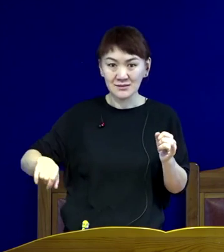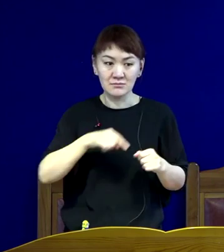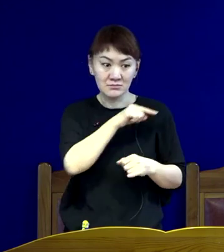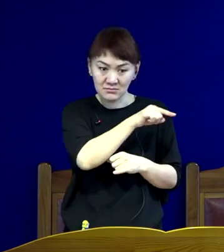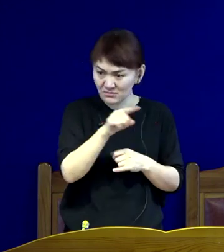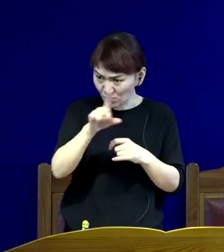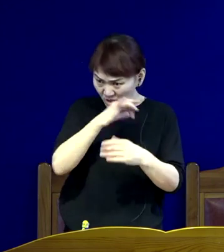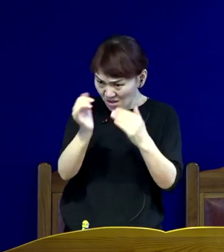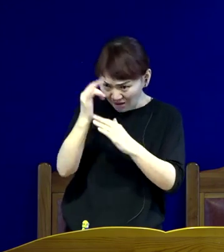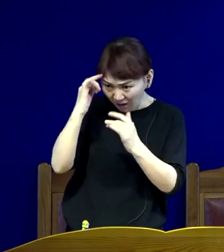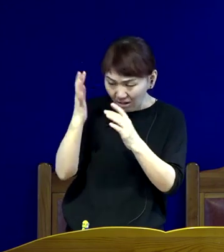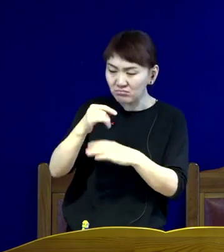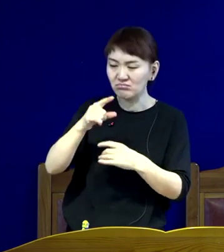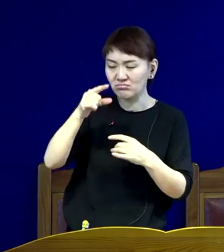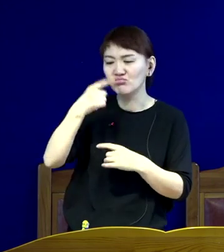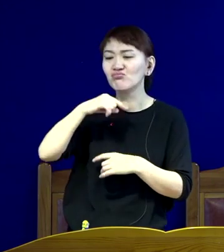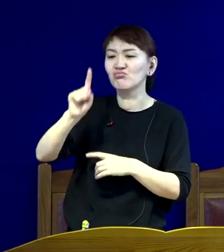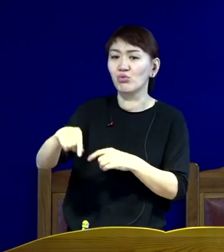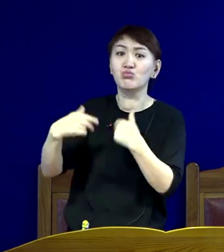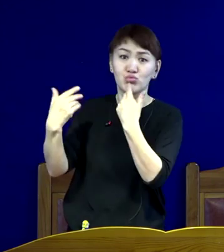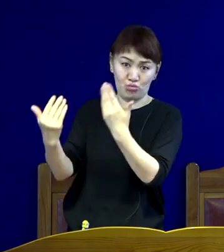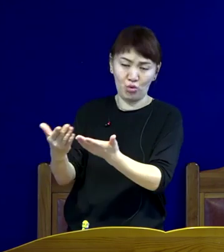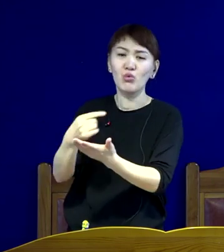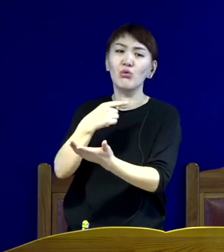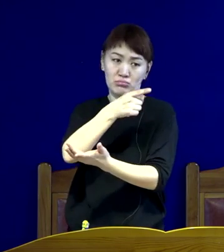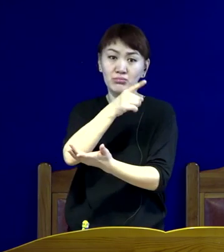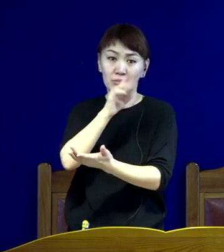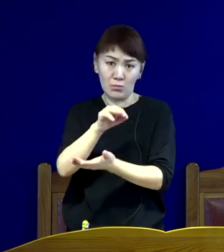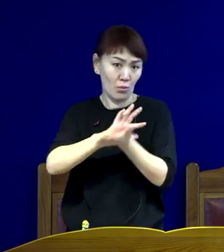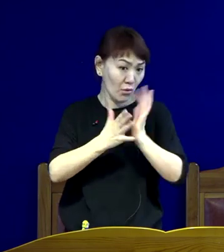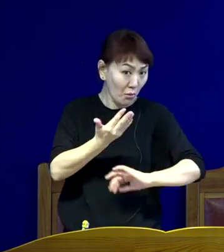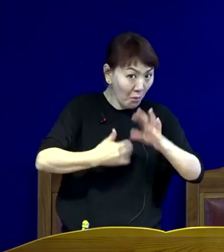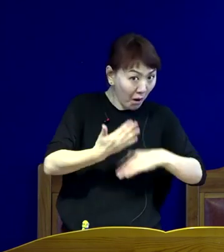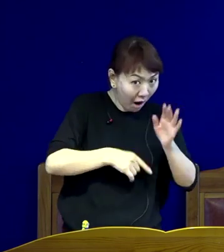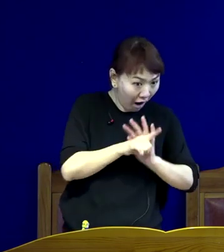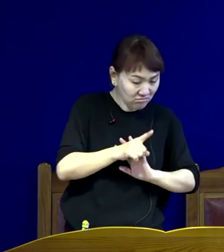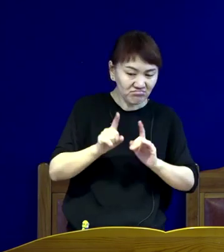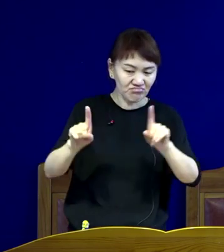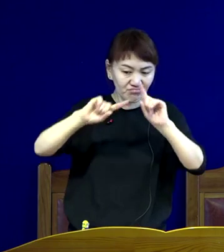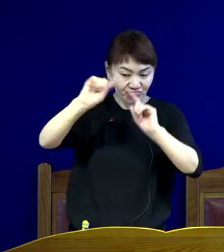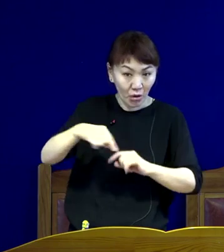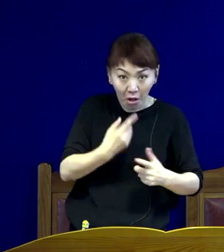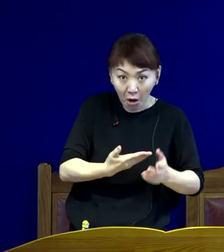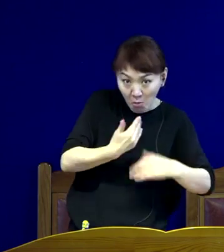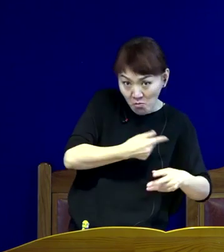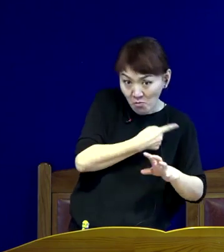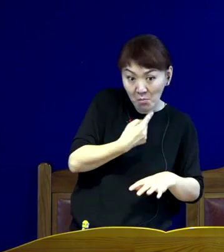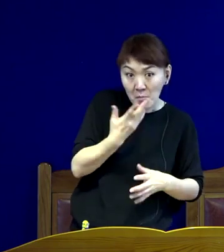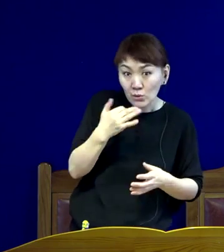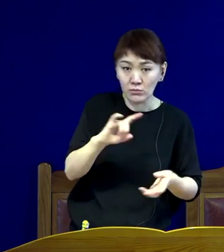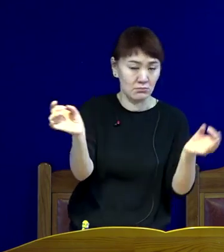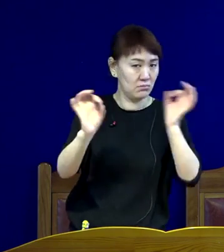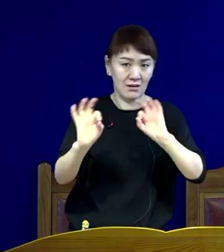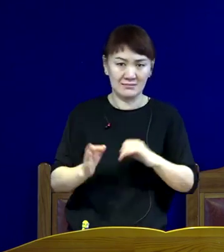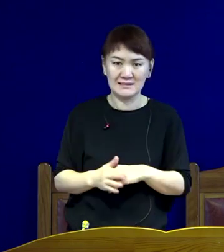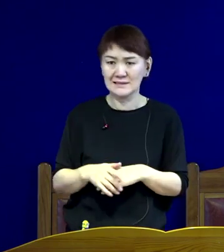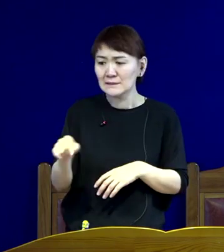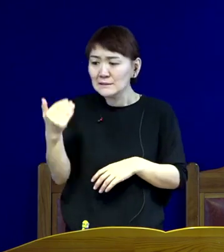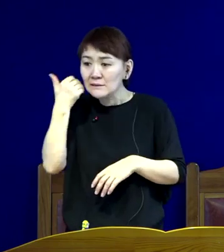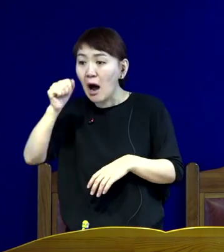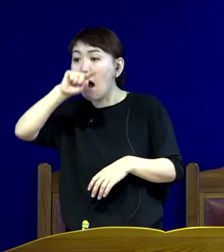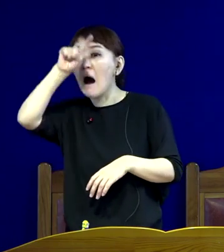юм. Гэвч анханасаа ийм байгаагүй. Би танарт хэлье. Хин садар самунаас өөр шалтгаанаар эхнэрээс